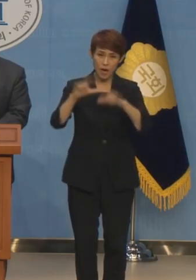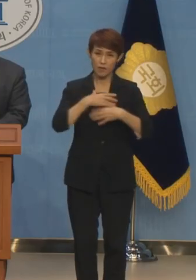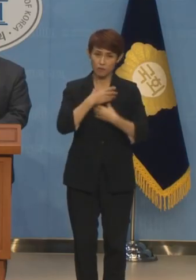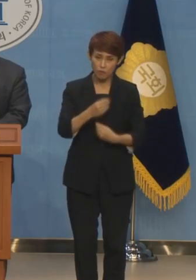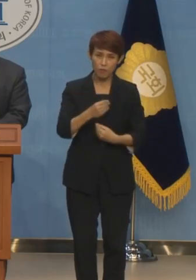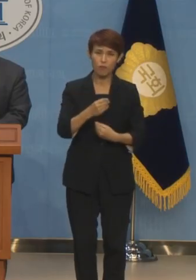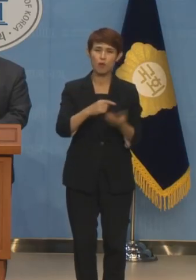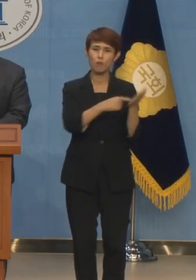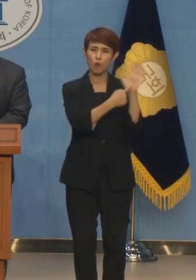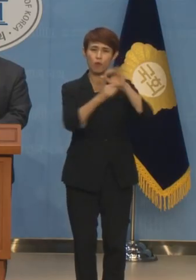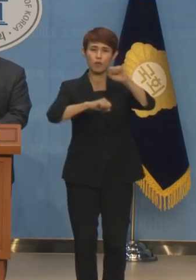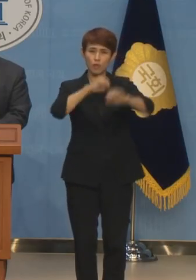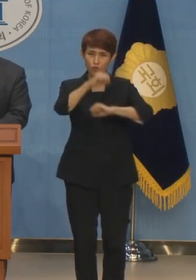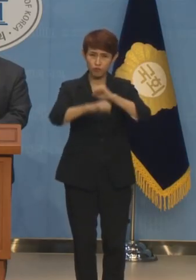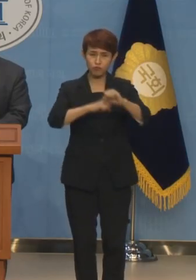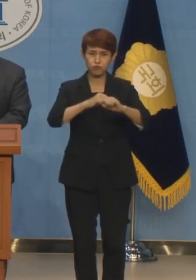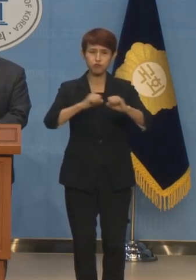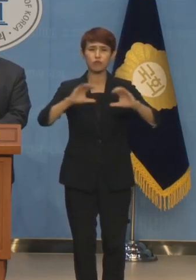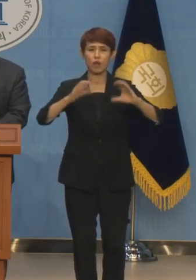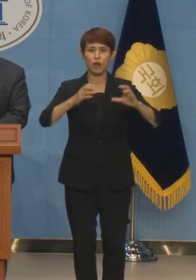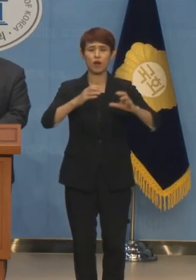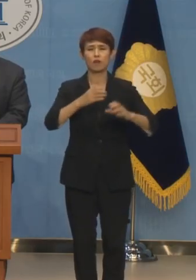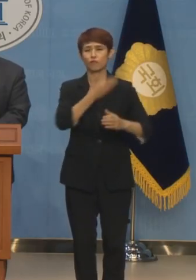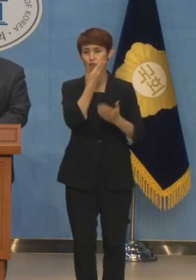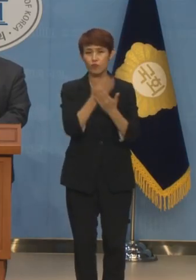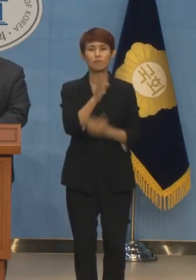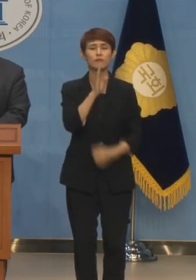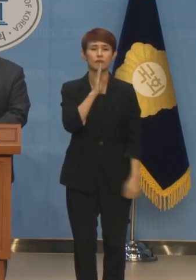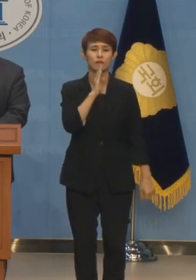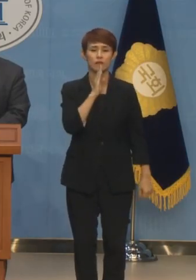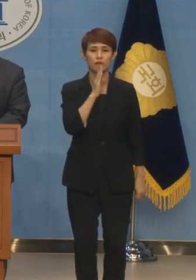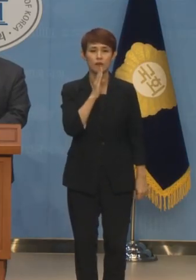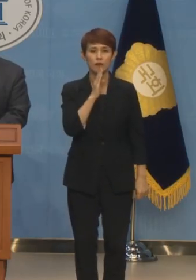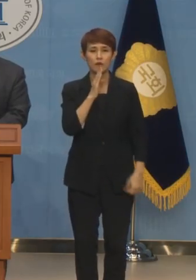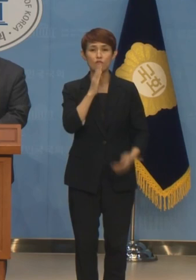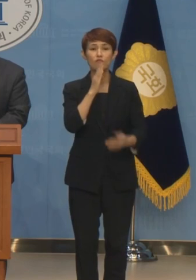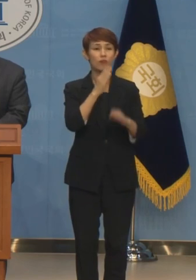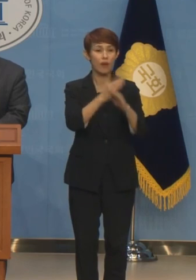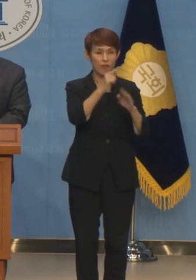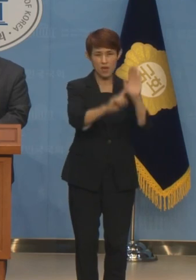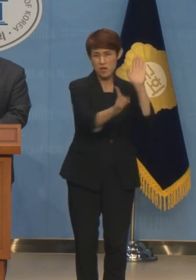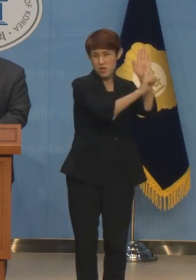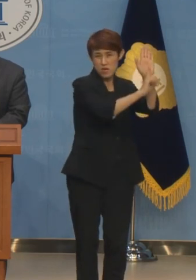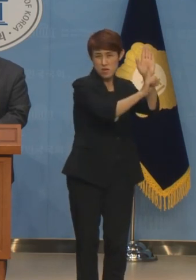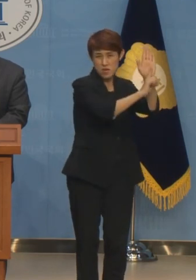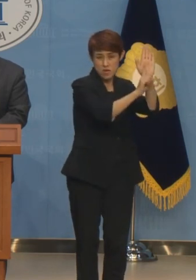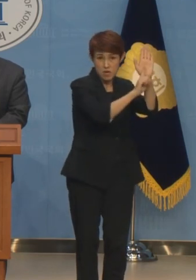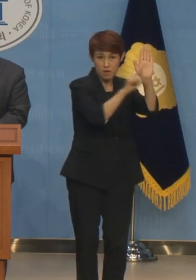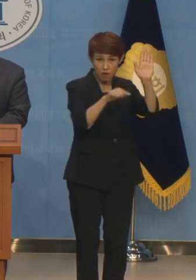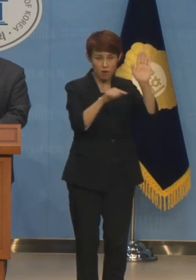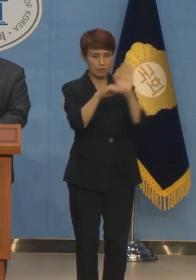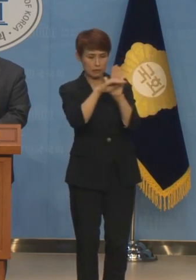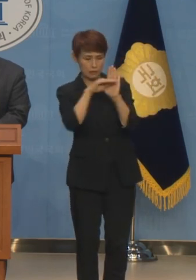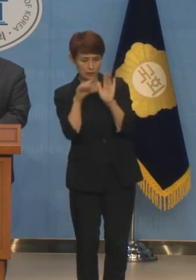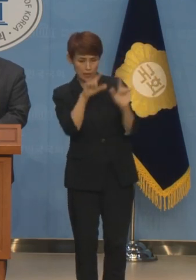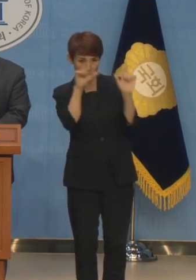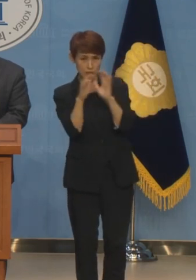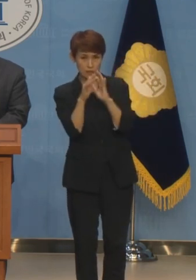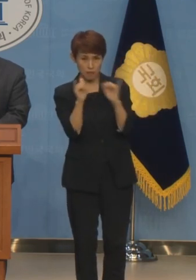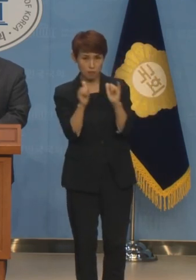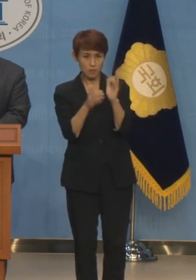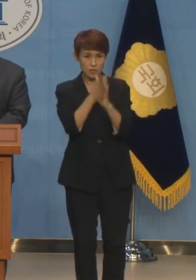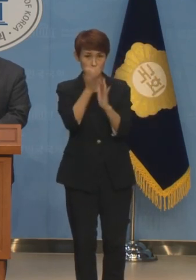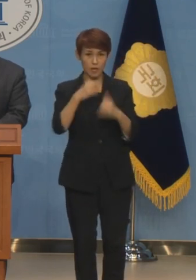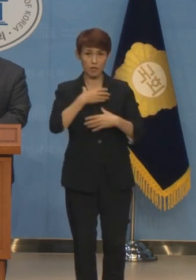자유에 우선하는 국가의 핵심 가치입니다. 대북 전단을 살포하는 일은 접경 지역 시민을 비롯해 국민의